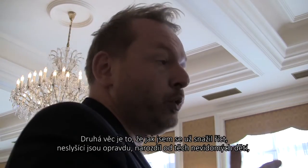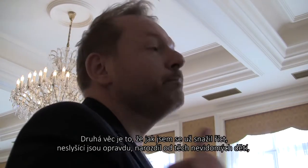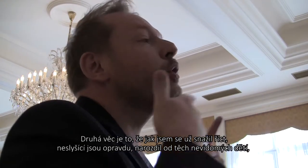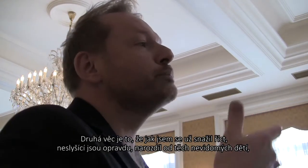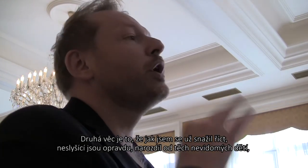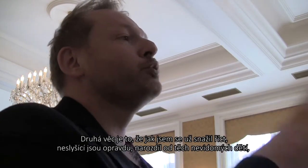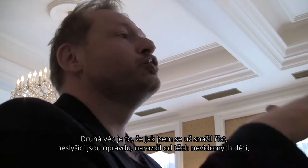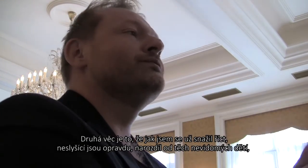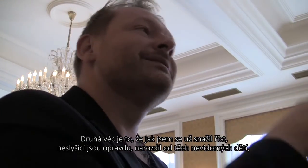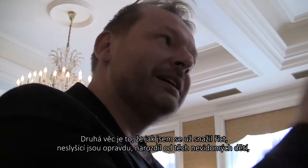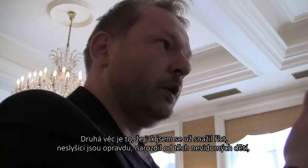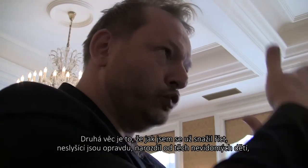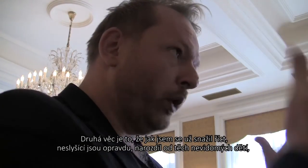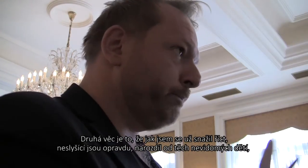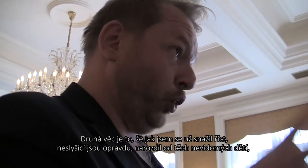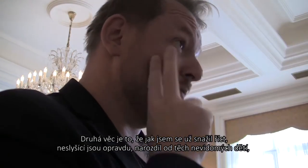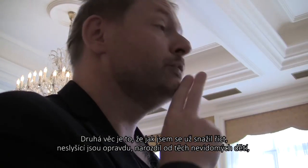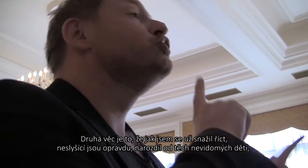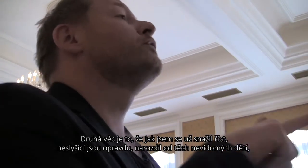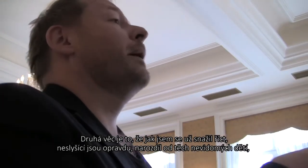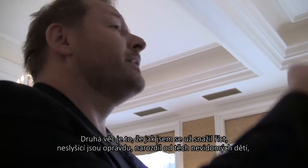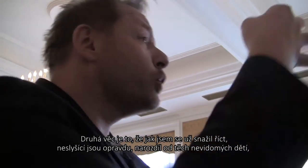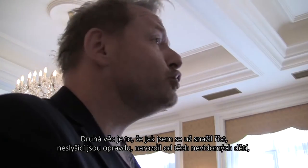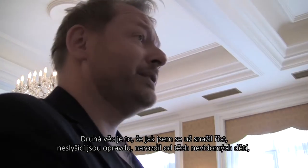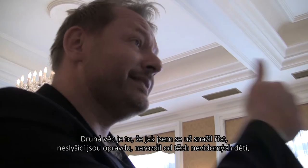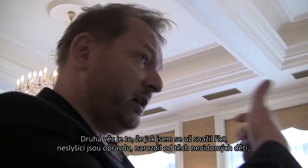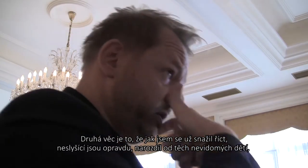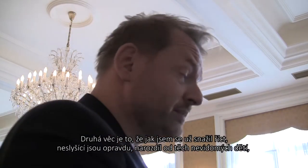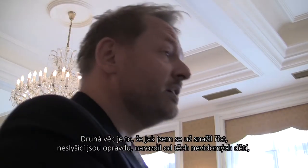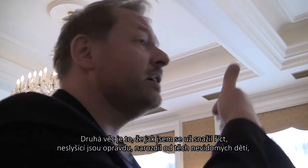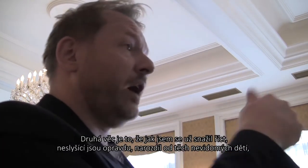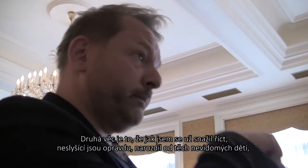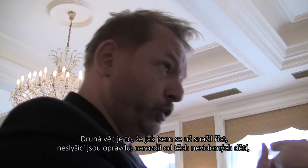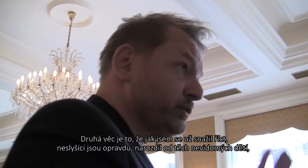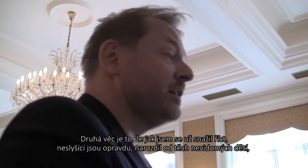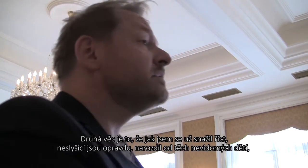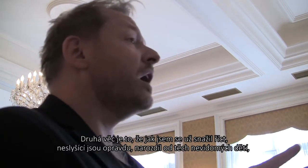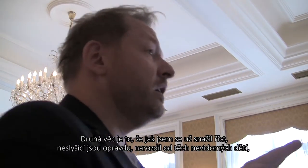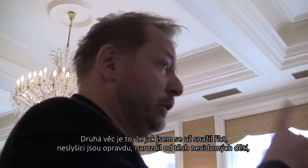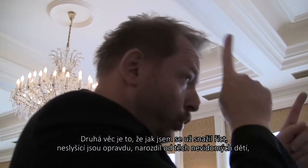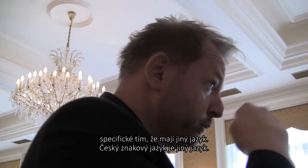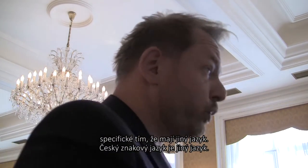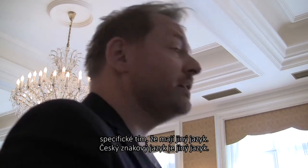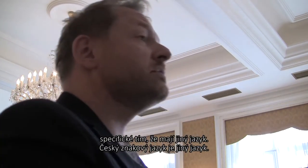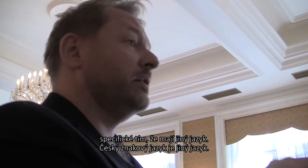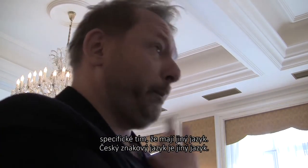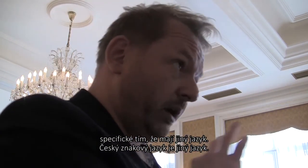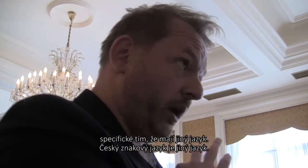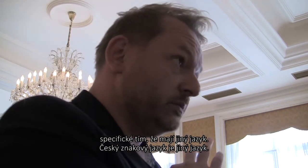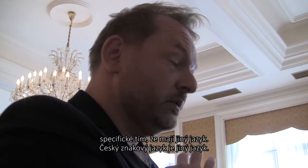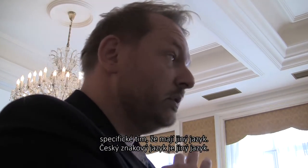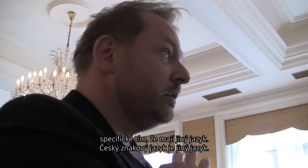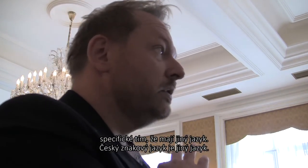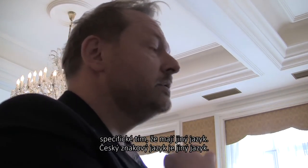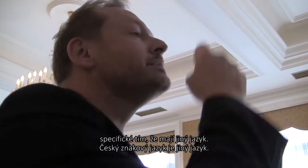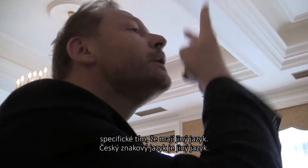je to, že, jak jsem už se snažil říct, neslyšící jsou opravdu, na rozdíl od těch nevidomých dětí, specifické tím,